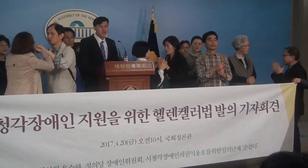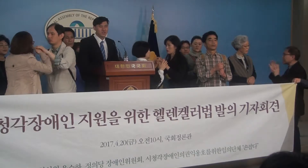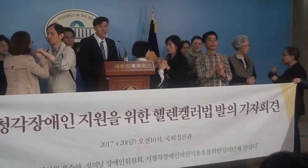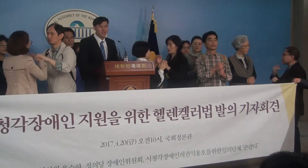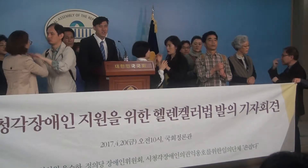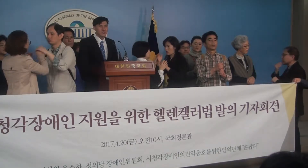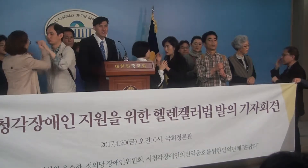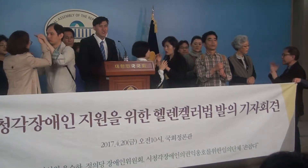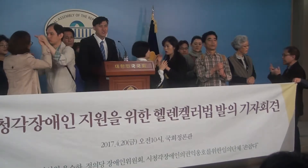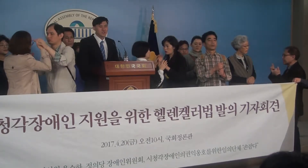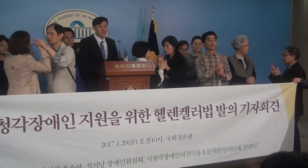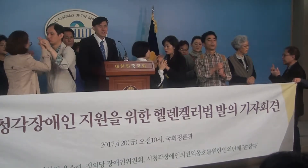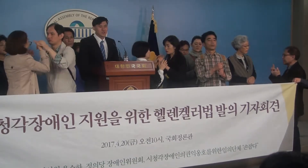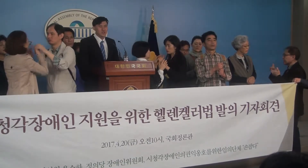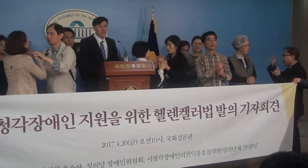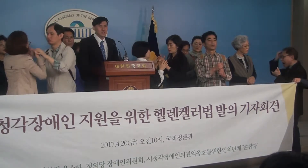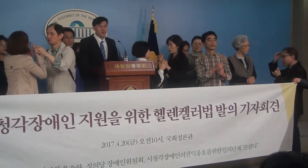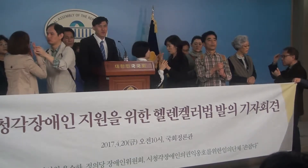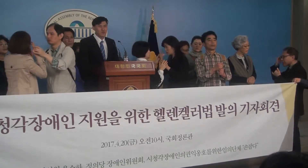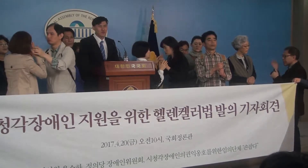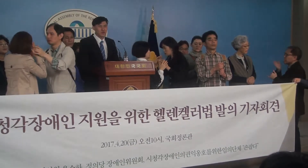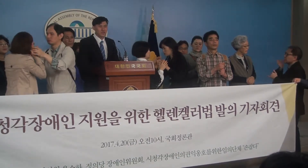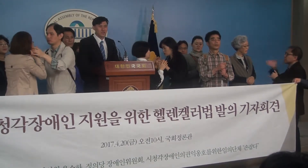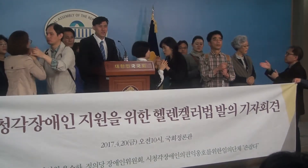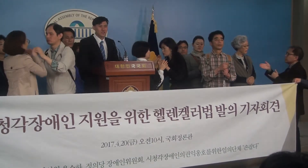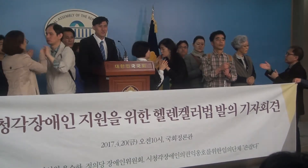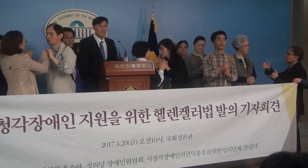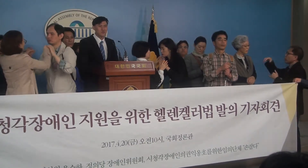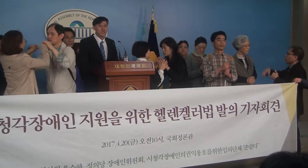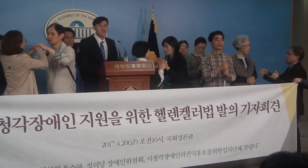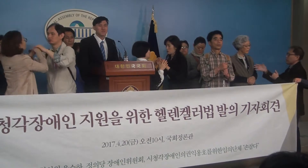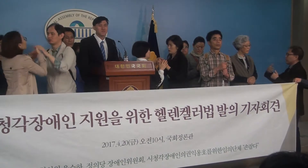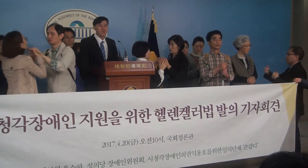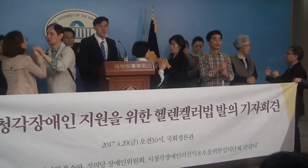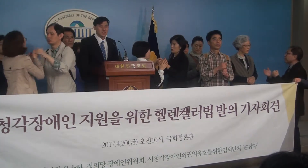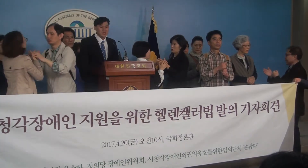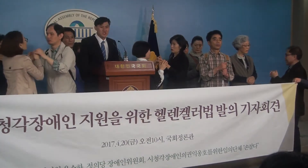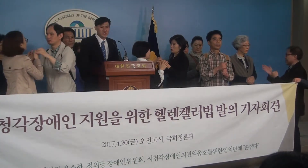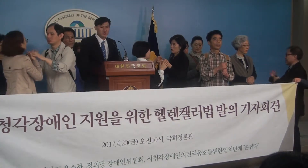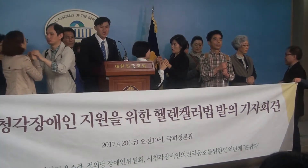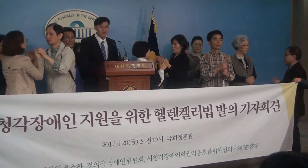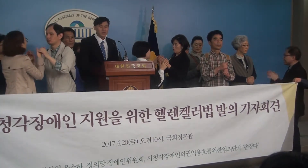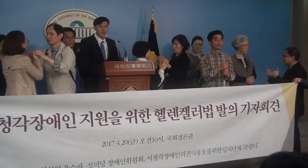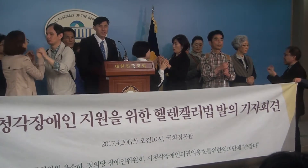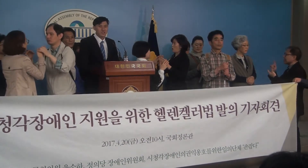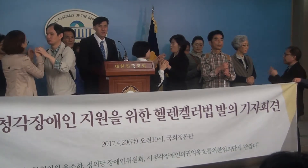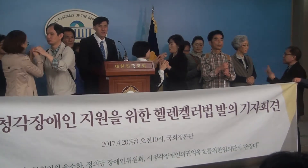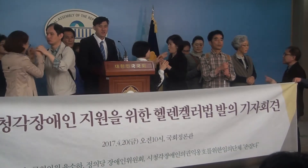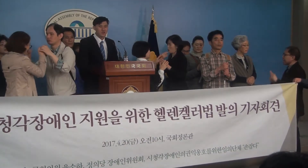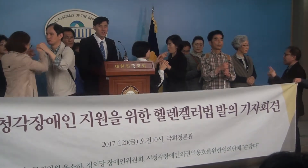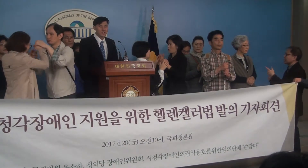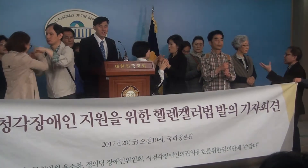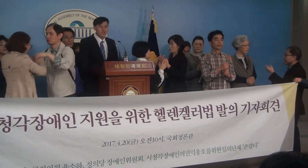우리나라 시청각장애인을 위한 전문 기관이 부족한 상태이기 때문에 인간다운 삶을 영위하는